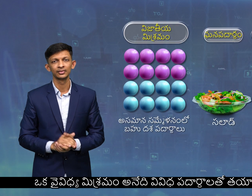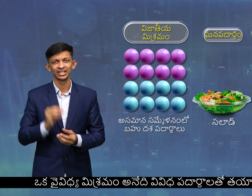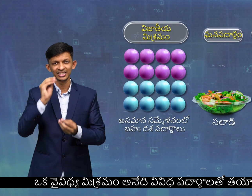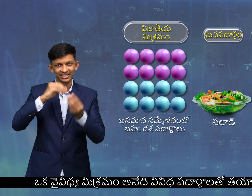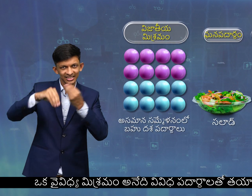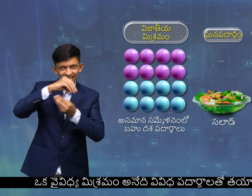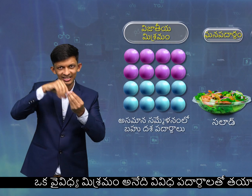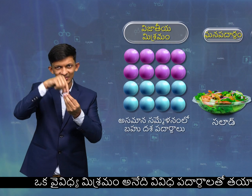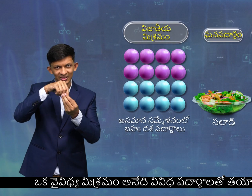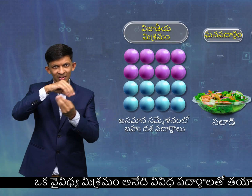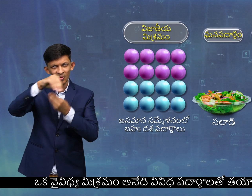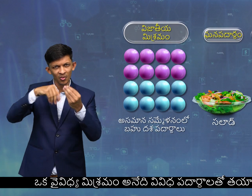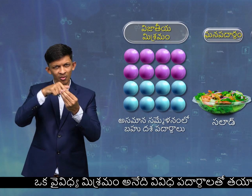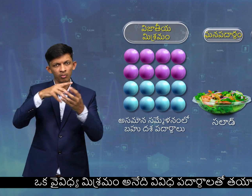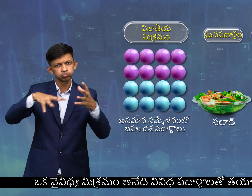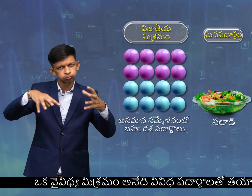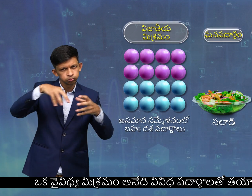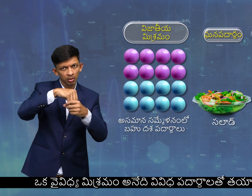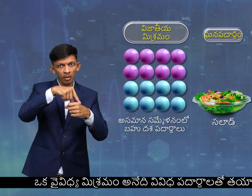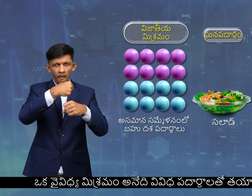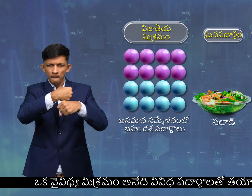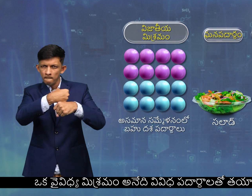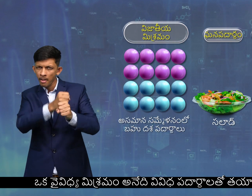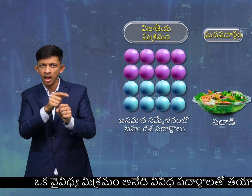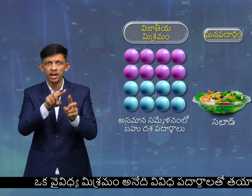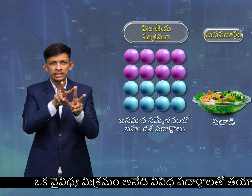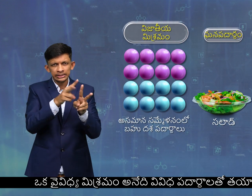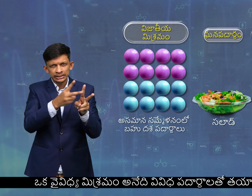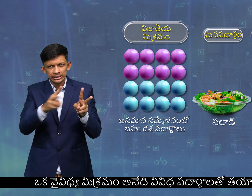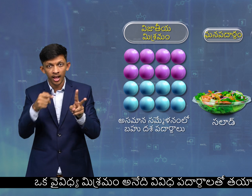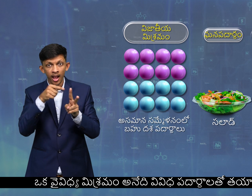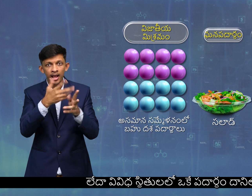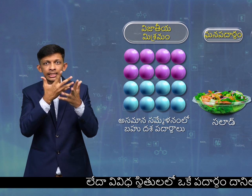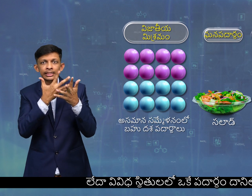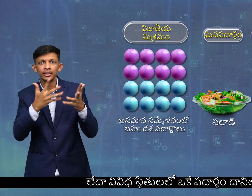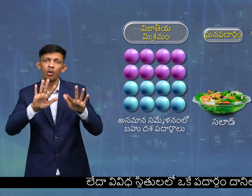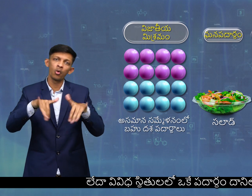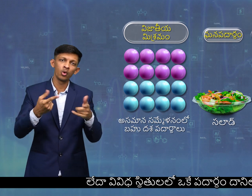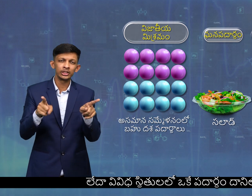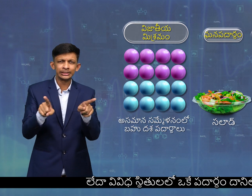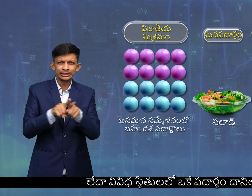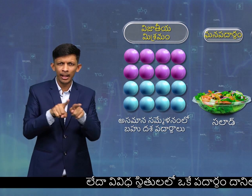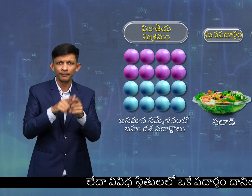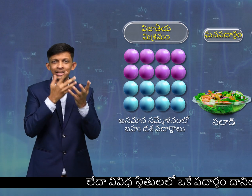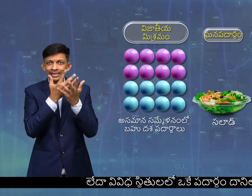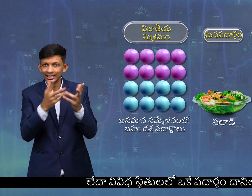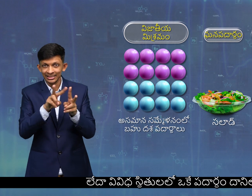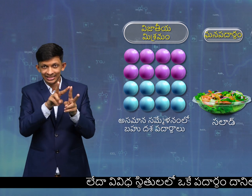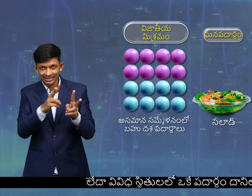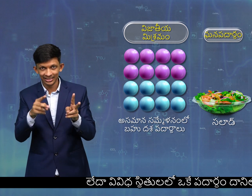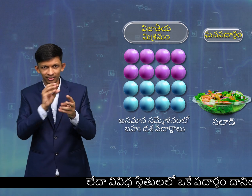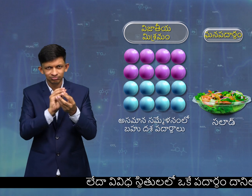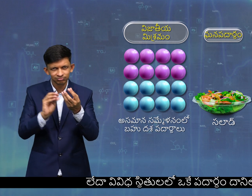ఒక వైవిధ్య మిశ్రమం అనేది వివిధ పదార్థాలతో తయారైన మిశ్రమం లేదా వివిధ స్థితులలో